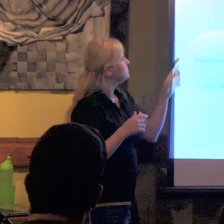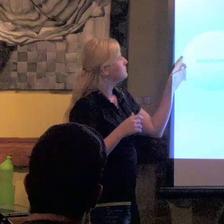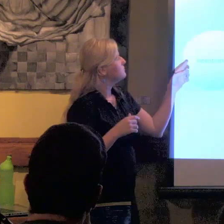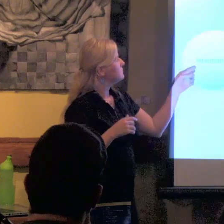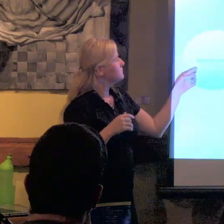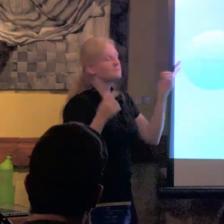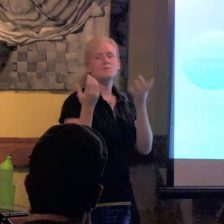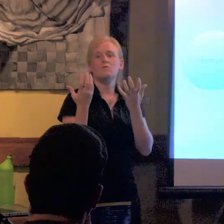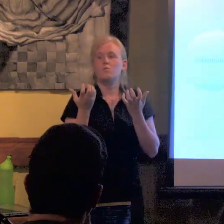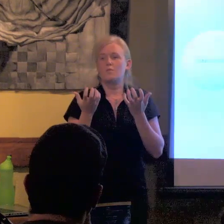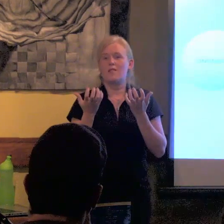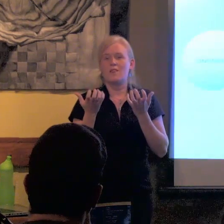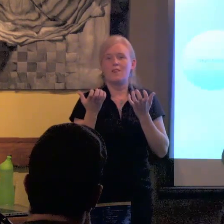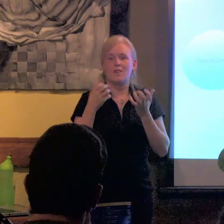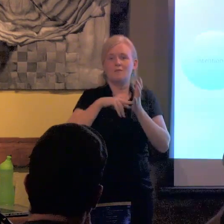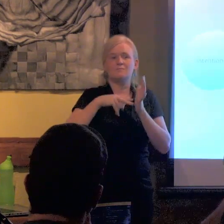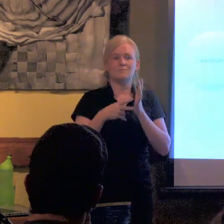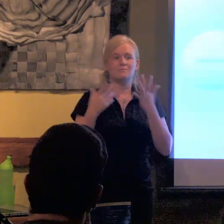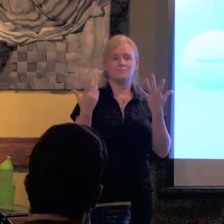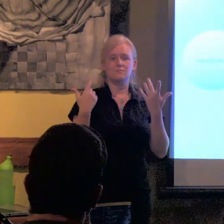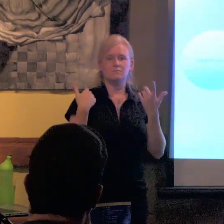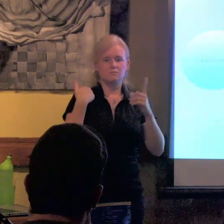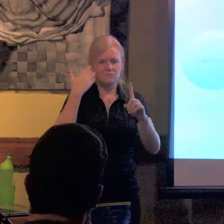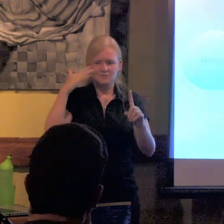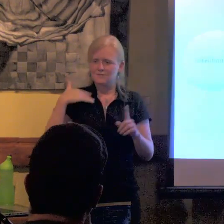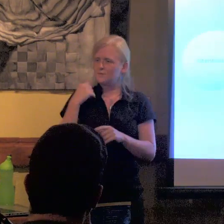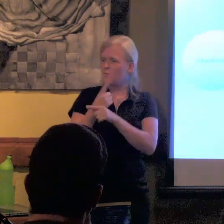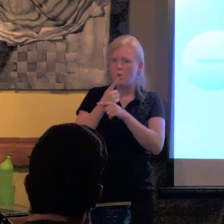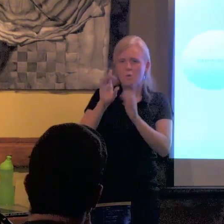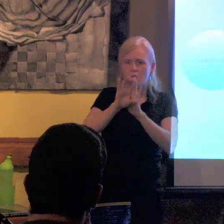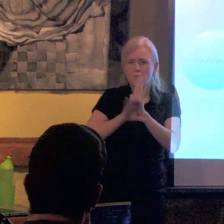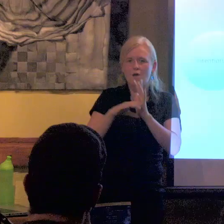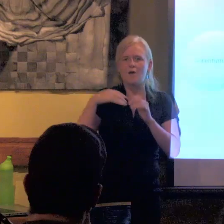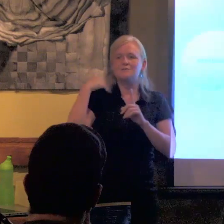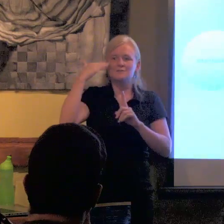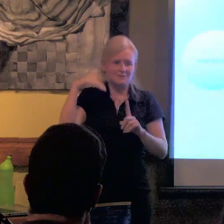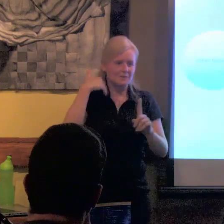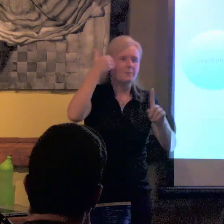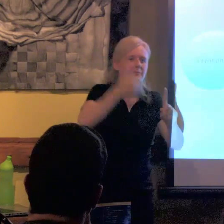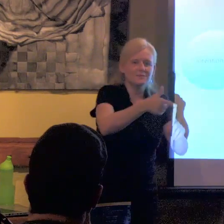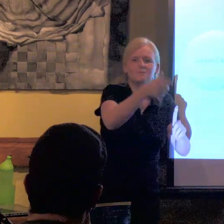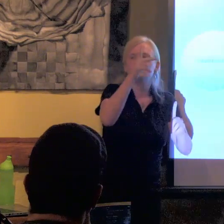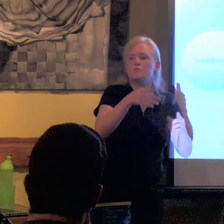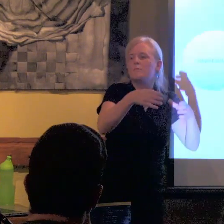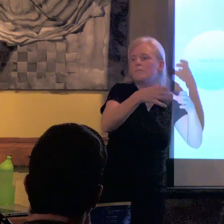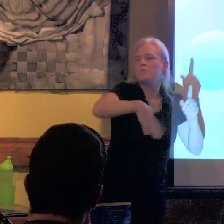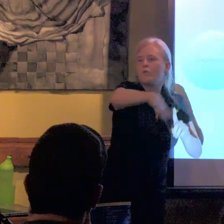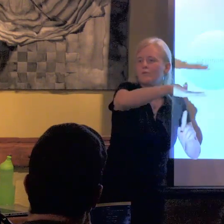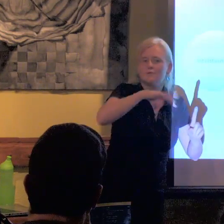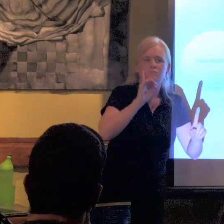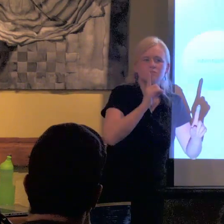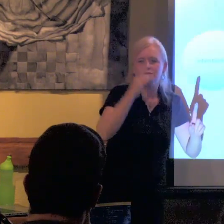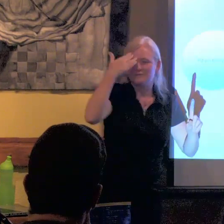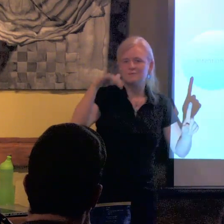signer parce qu'il y a une personne sourde? Des fois, il y a un sentiment d'inconfort. Donc, quelque chose qui est intentionnel, c'est